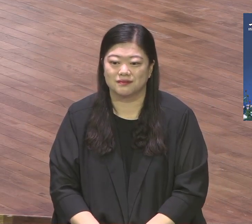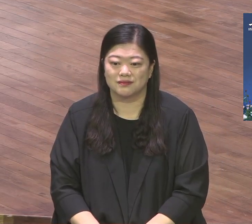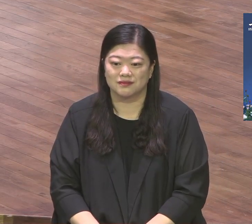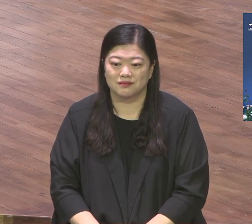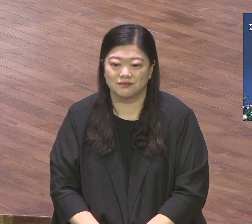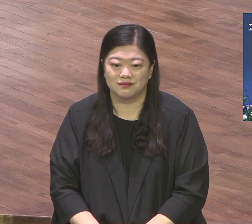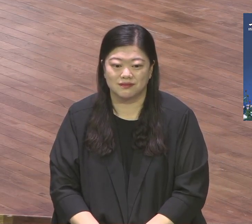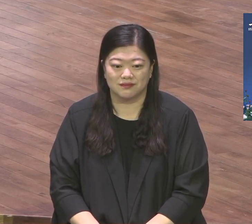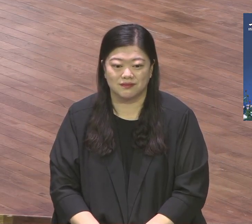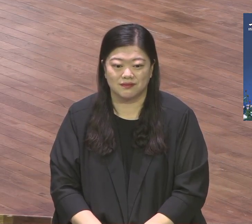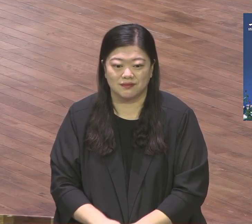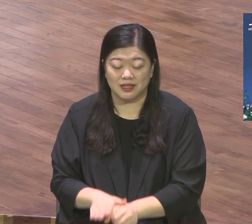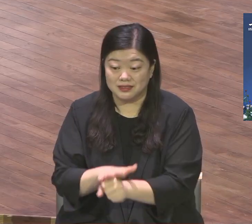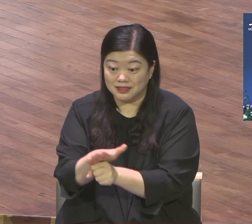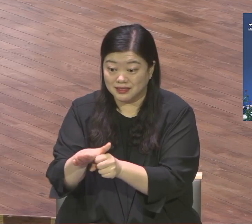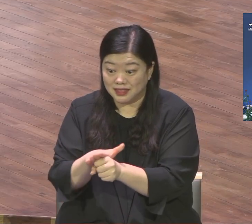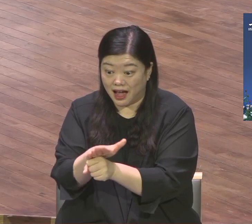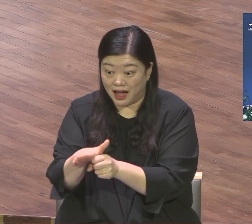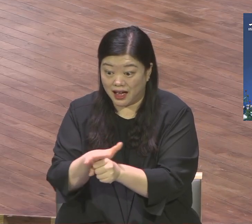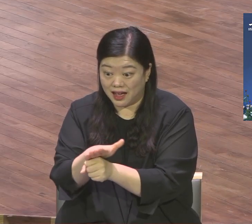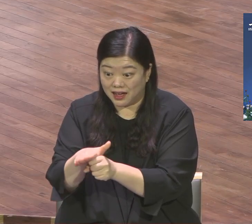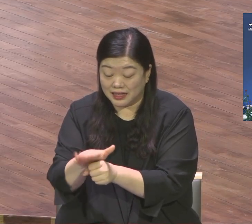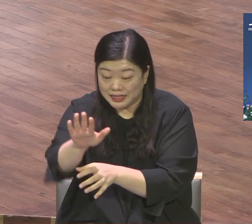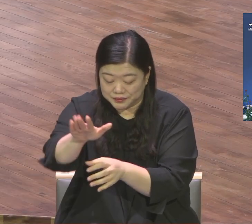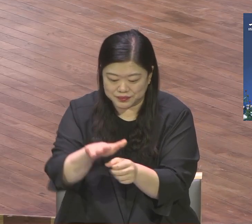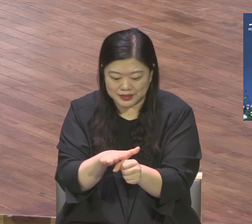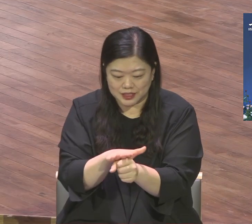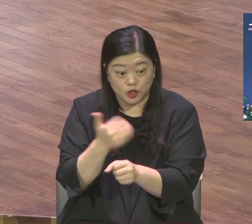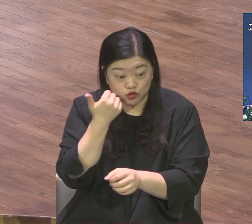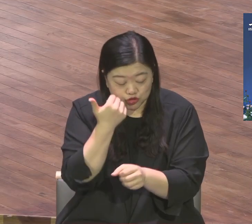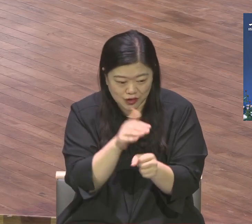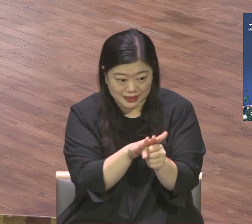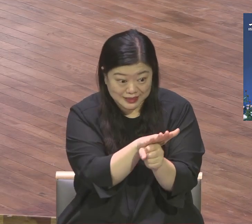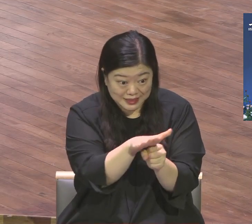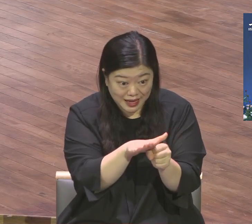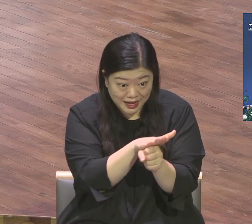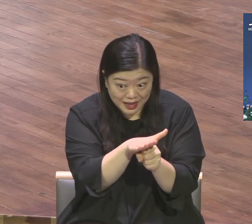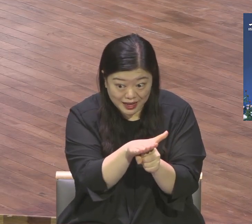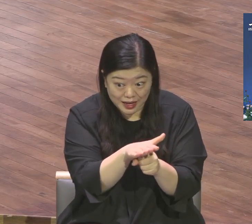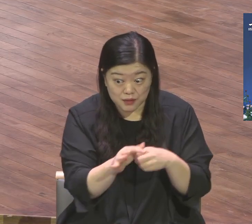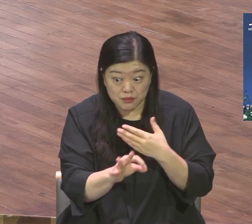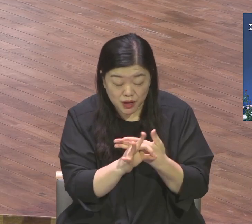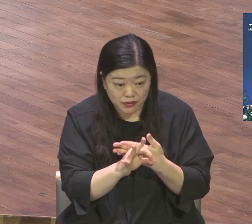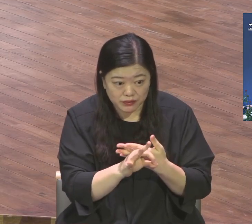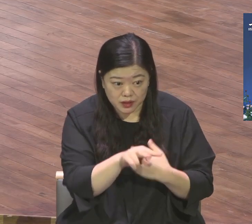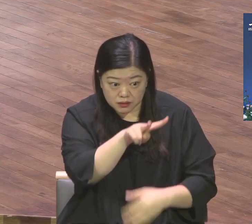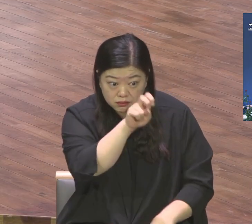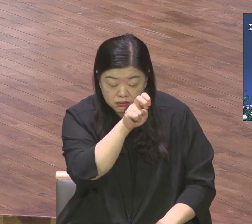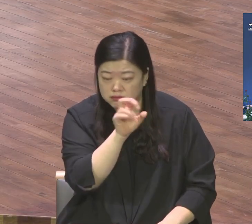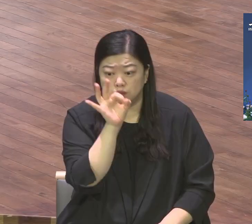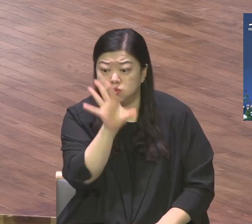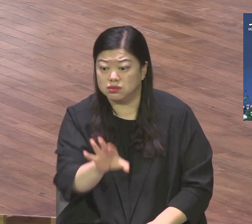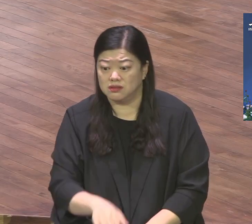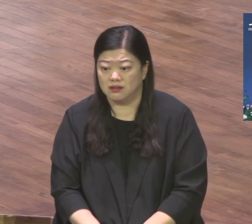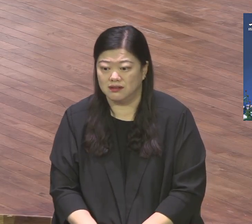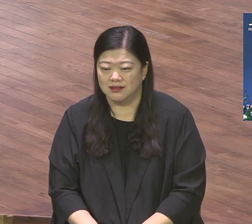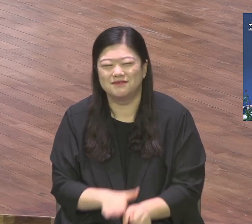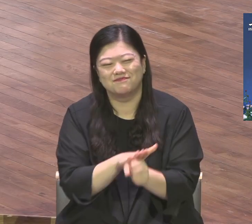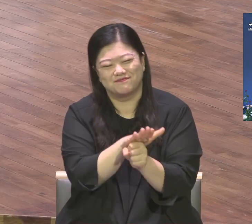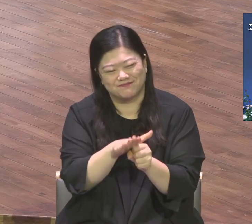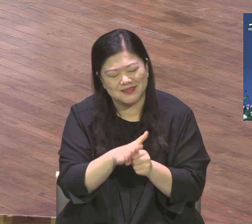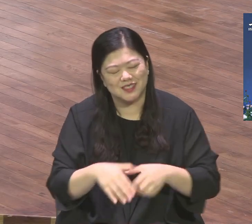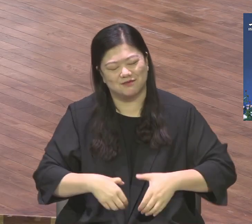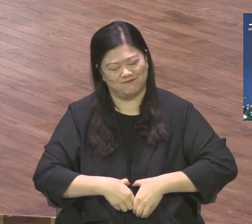사랑의 사도로. 사랑을 미워하고 판단한 건요, 사랑이 없어서 그래요. 성숙한